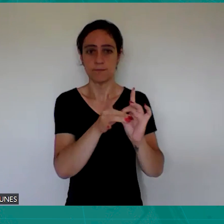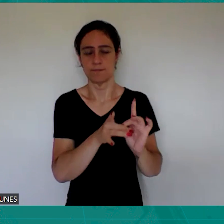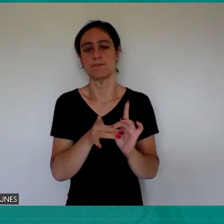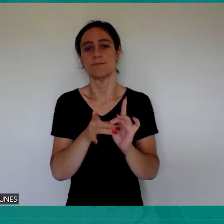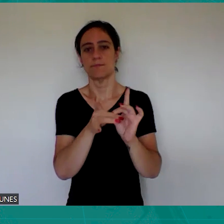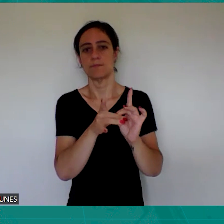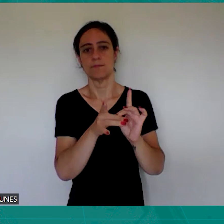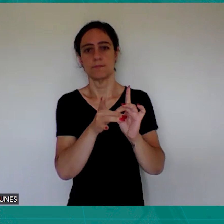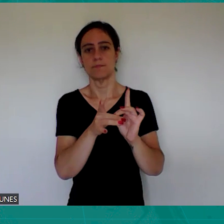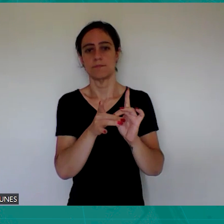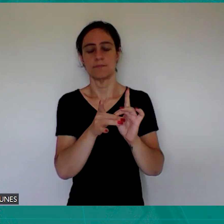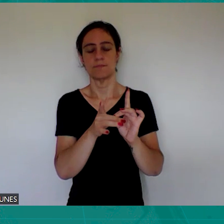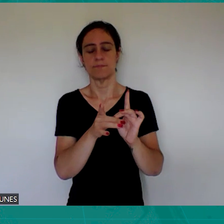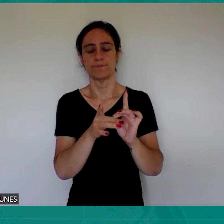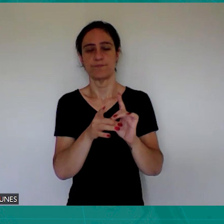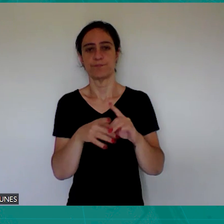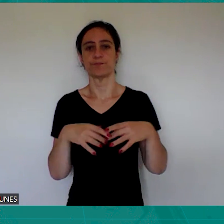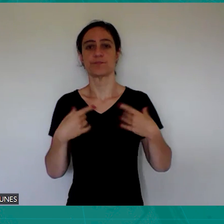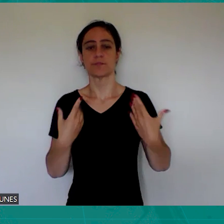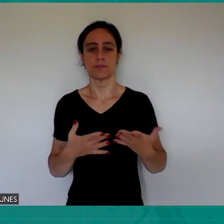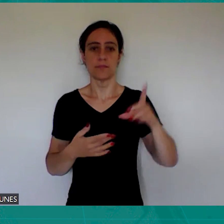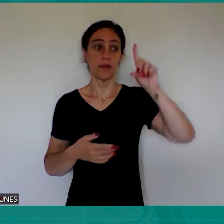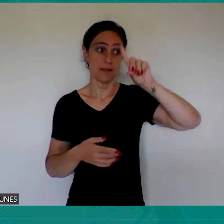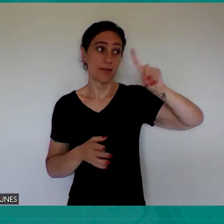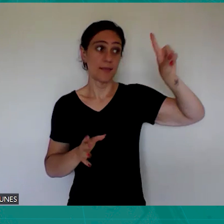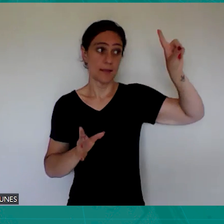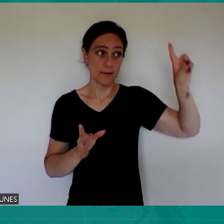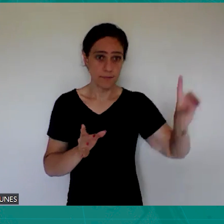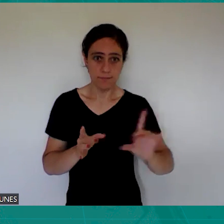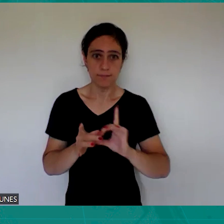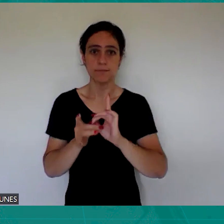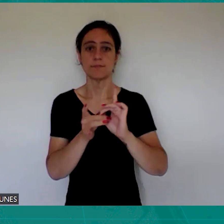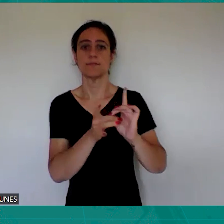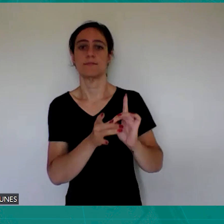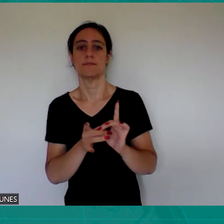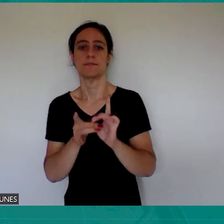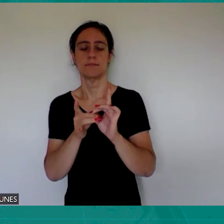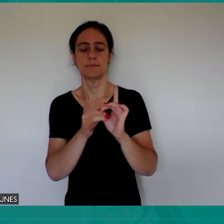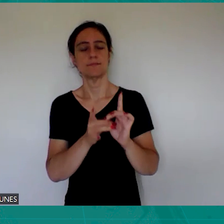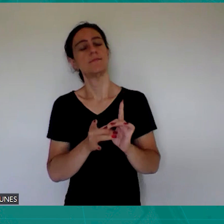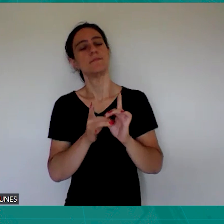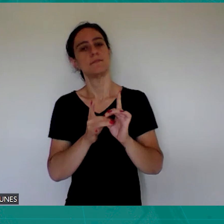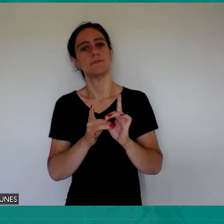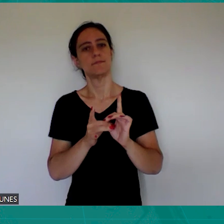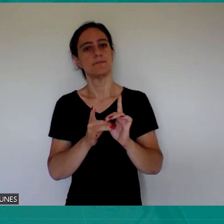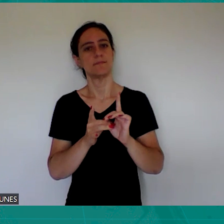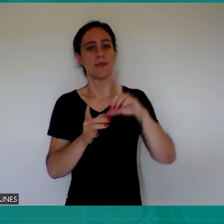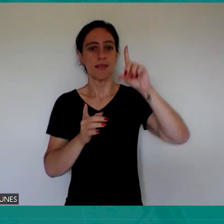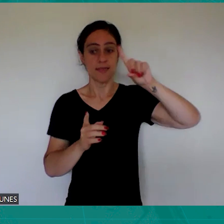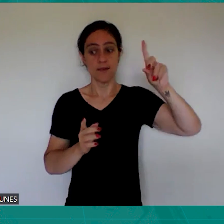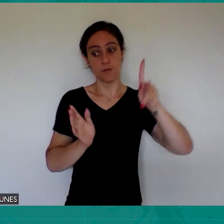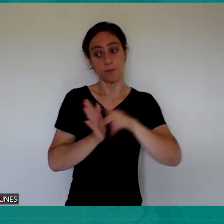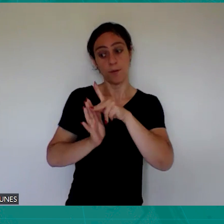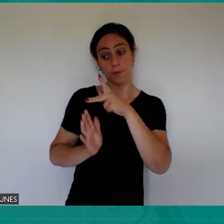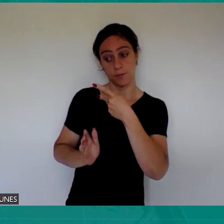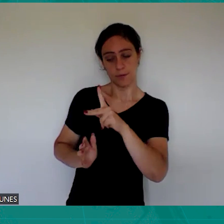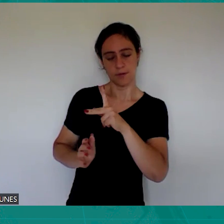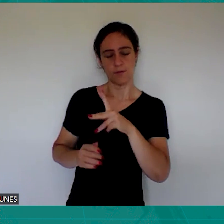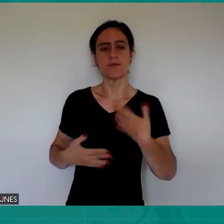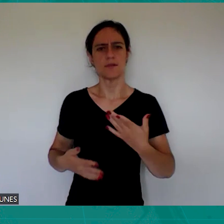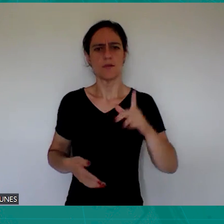nome composto. E ele, Deus com eles, será o seu Deus. Irmãos, nosso